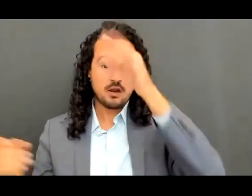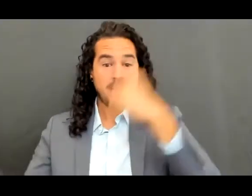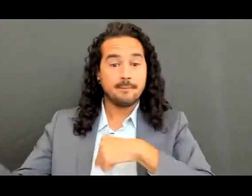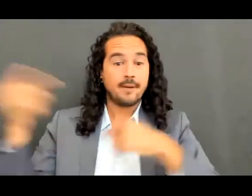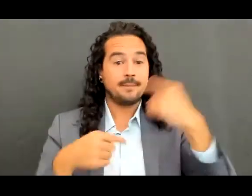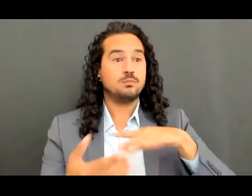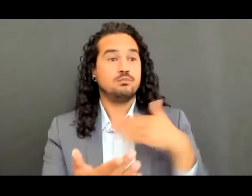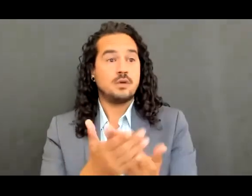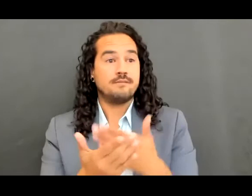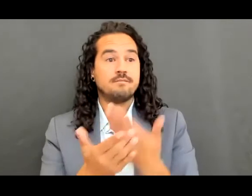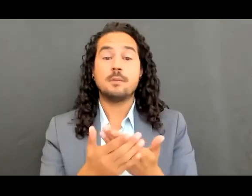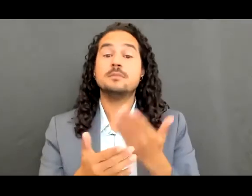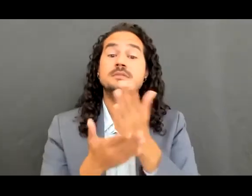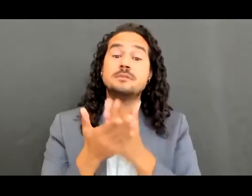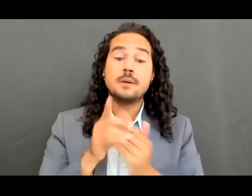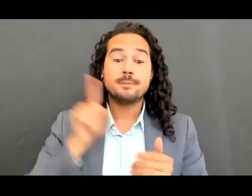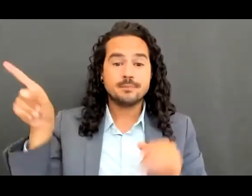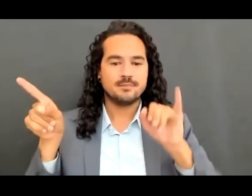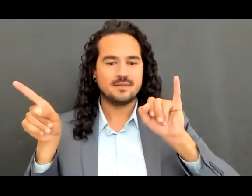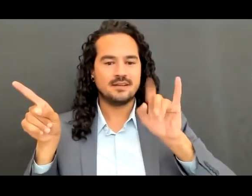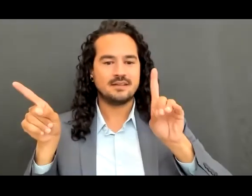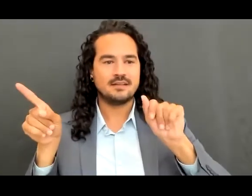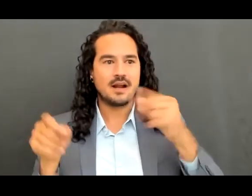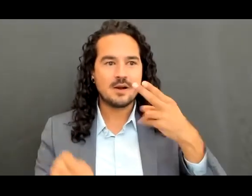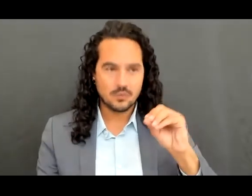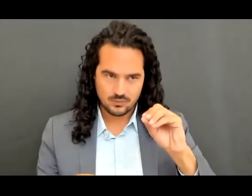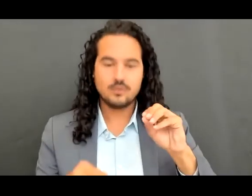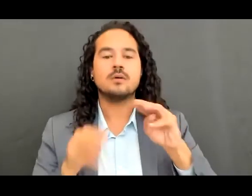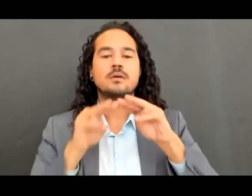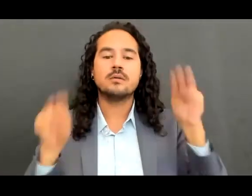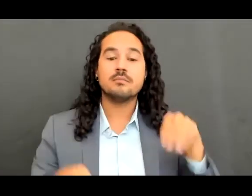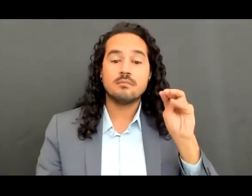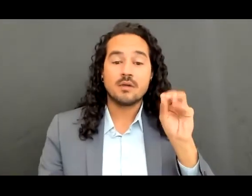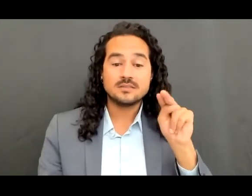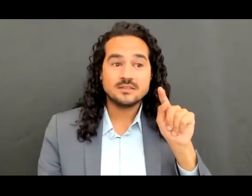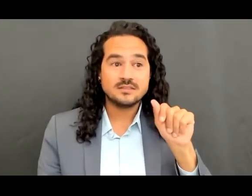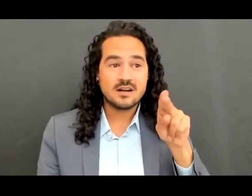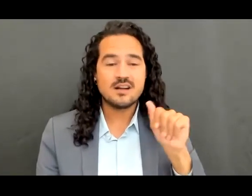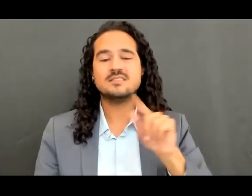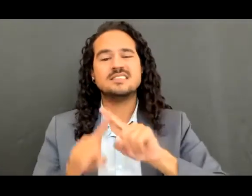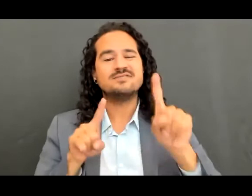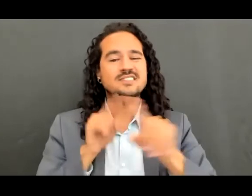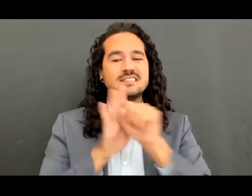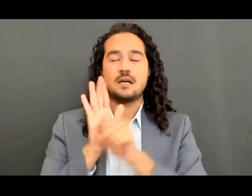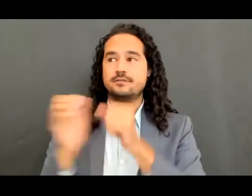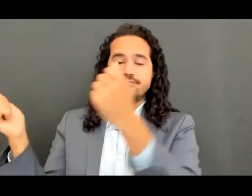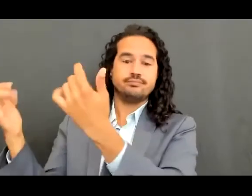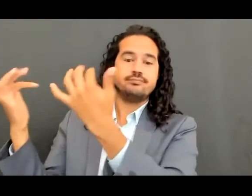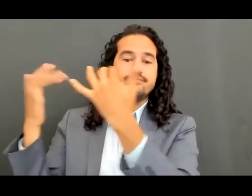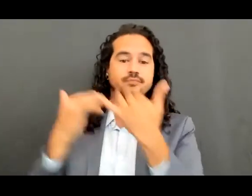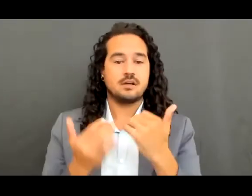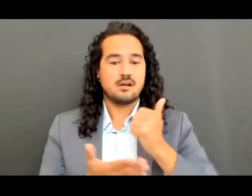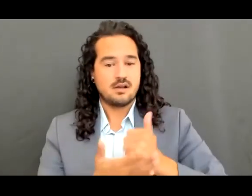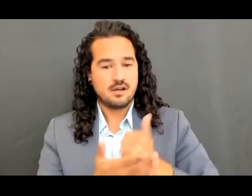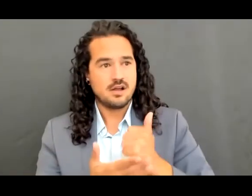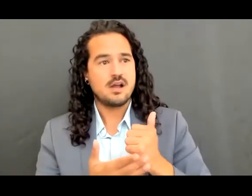de Pensilvania, que han venido a ayudar. Hay gente muy buena aquí haciendo muy buen trabajo. Y bueno, desde mi perspectiva, para ser un